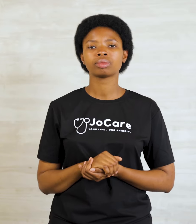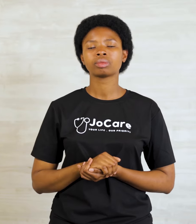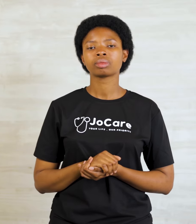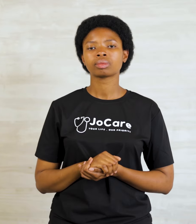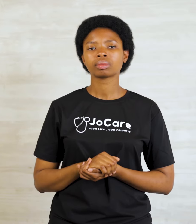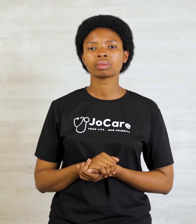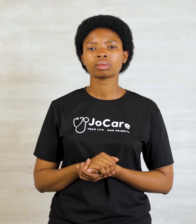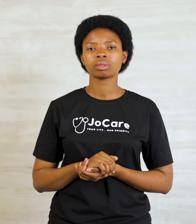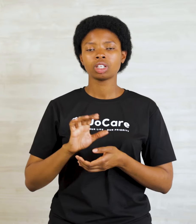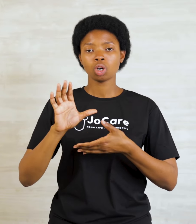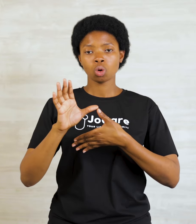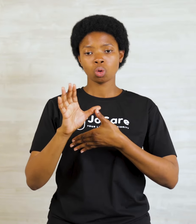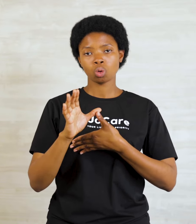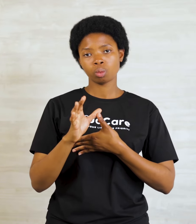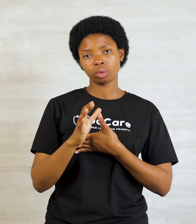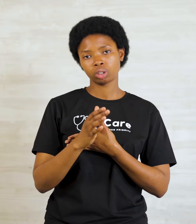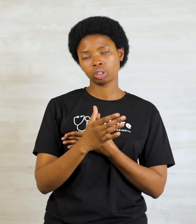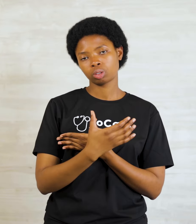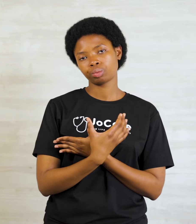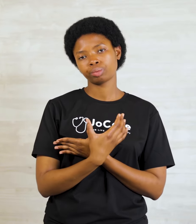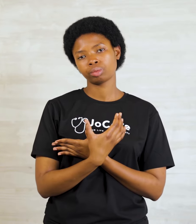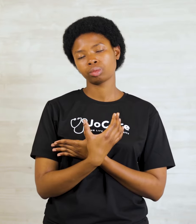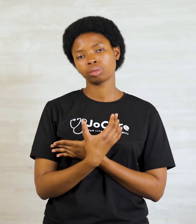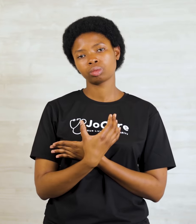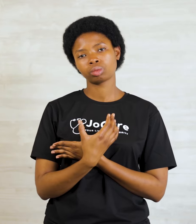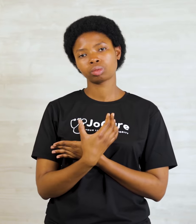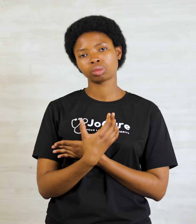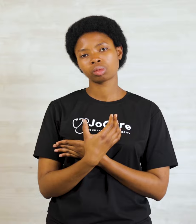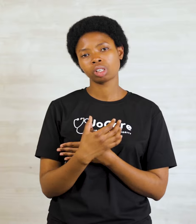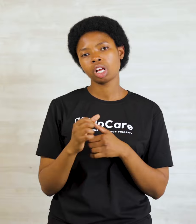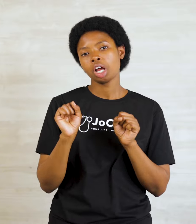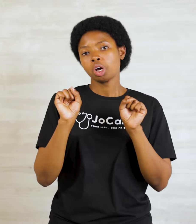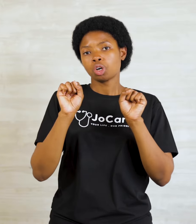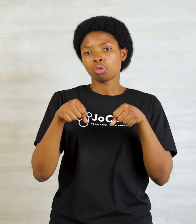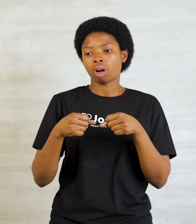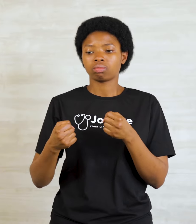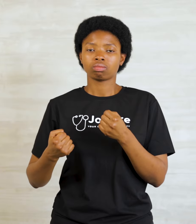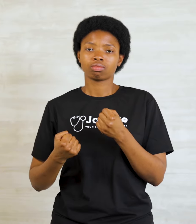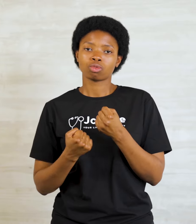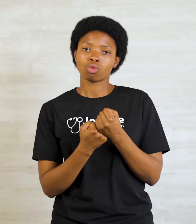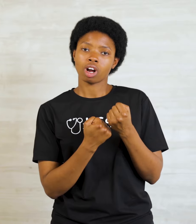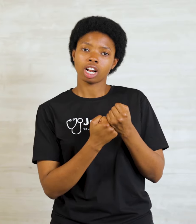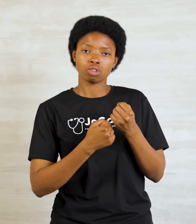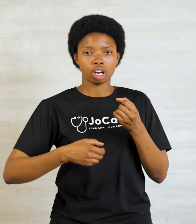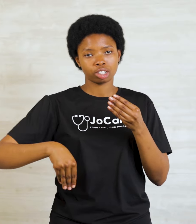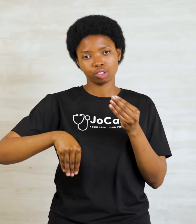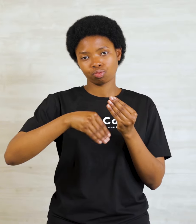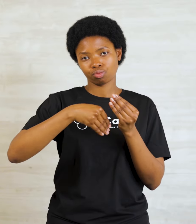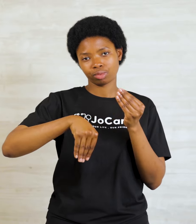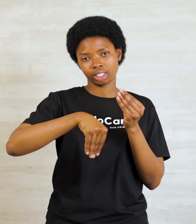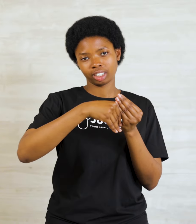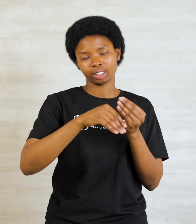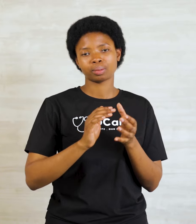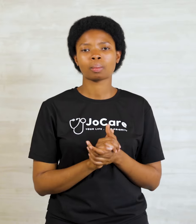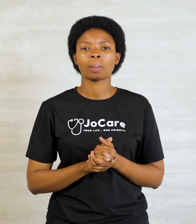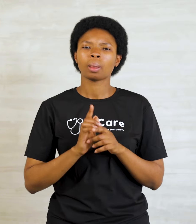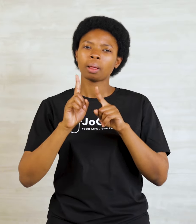sibyo umuco nyine ushobora no kunganirwa sibyo bitewe n'ibyo